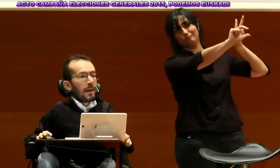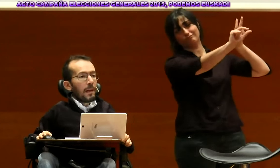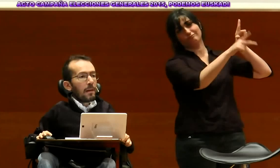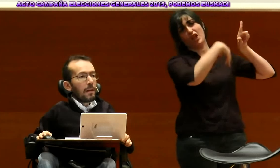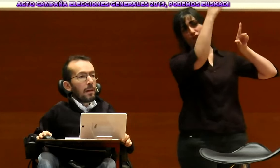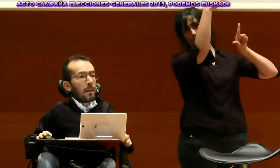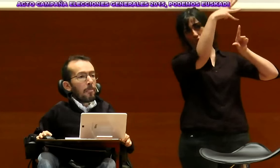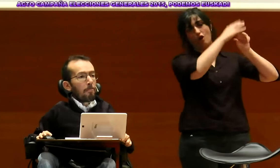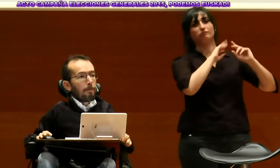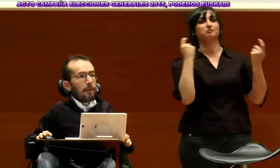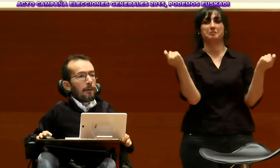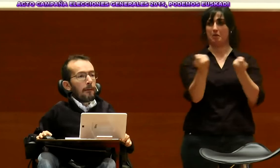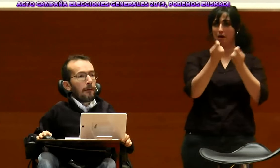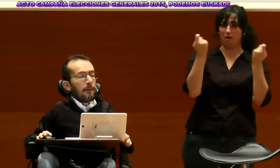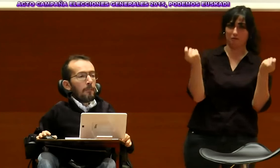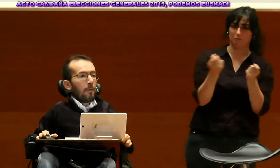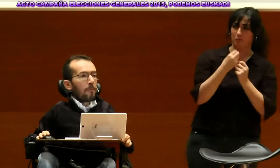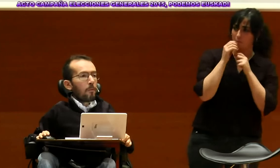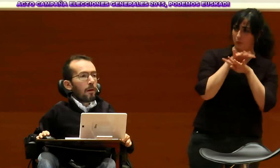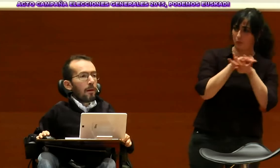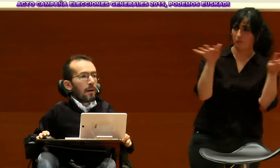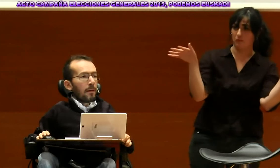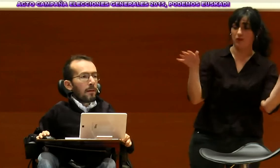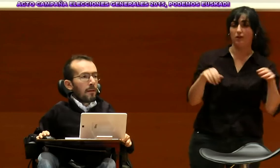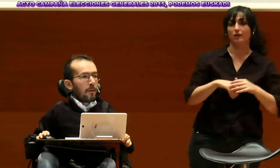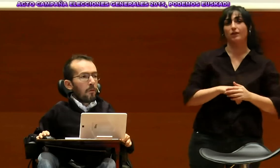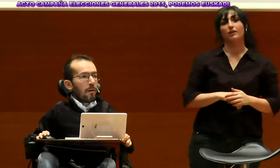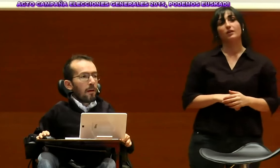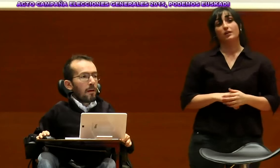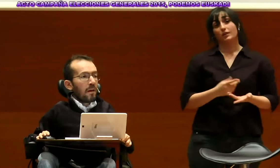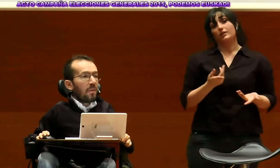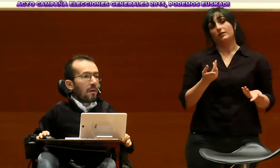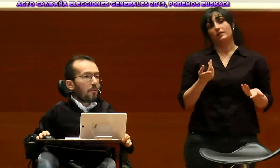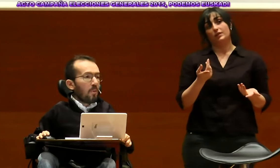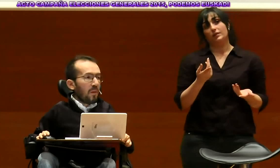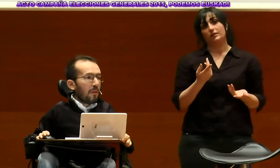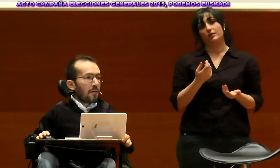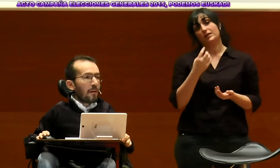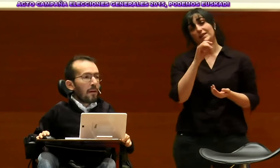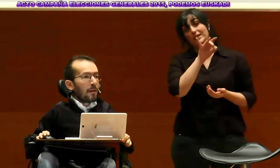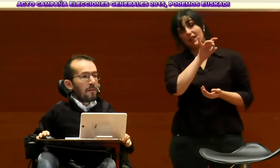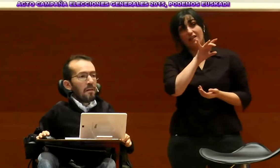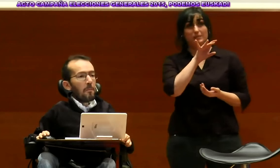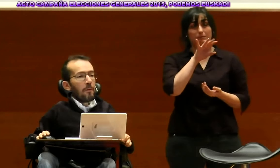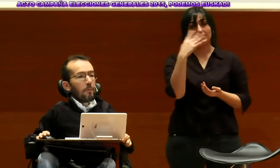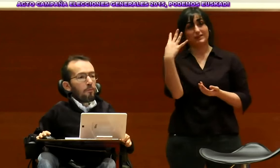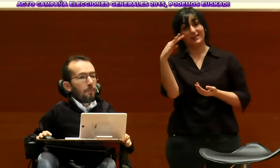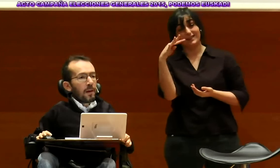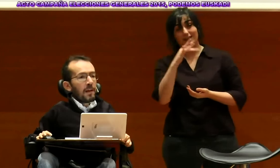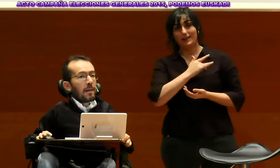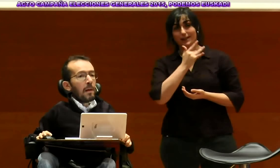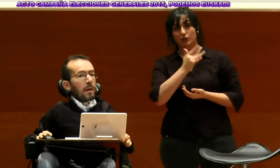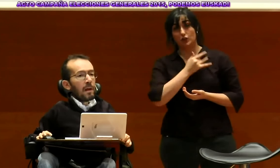mucho marketing y bueno, nos quedan 15, 14 días de seguir viendo